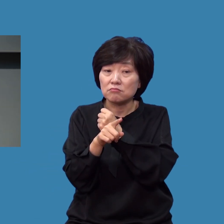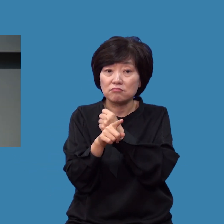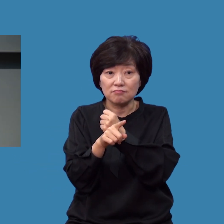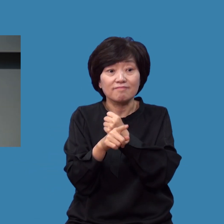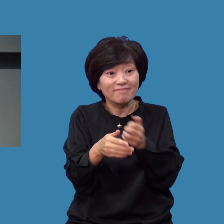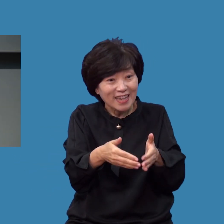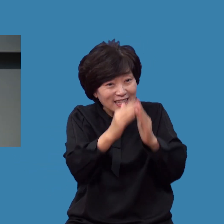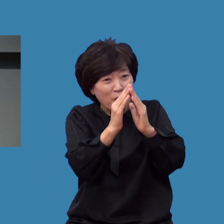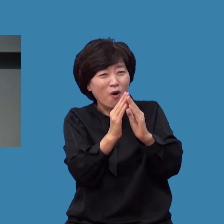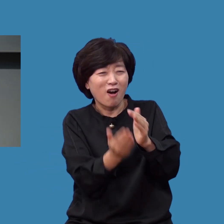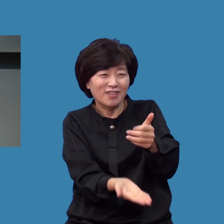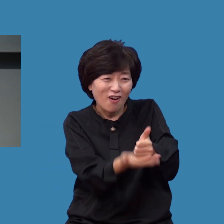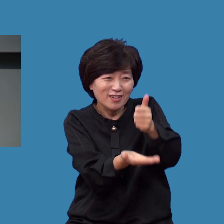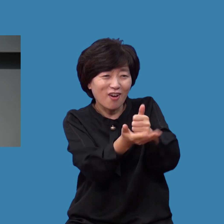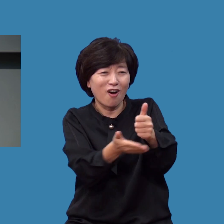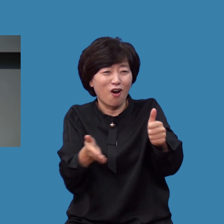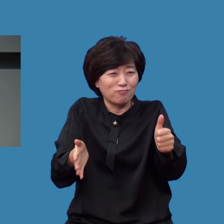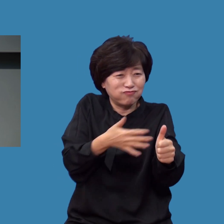격려하는 거예요.